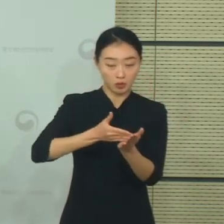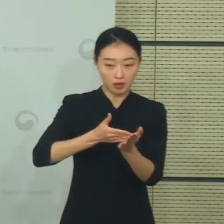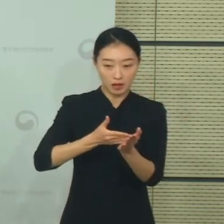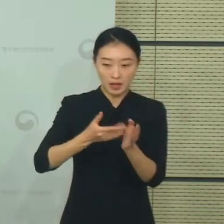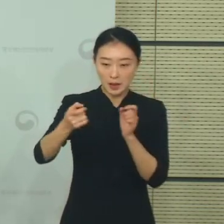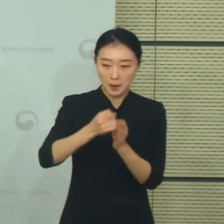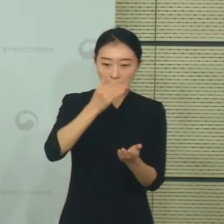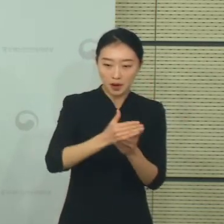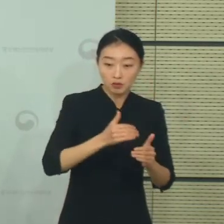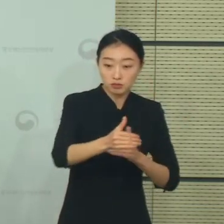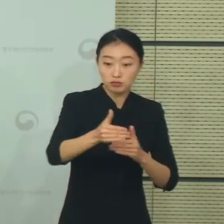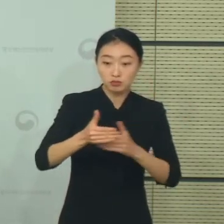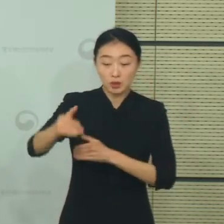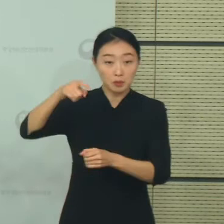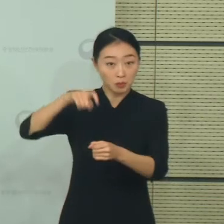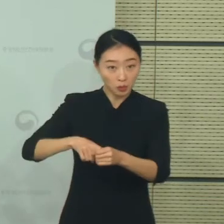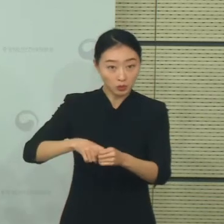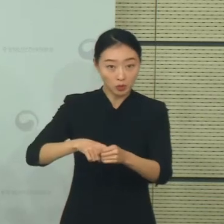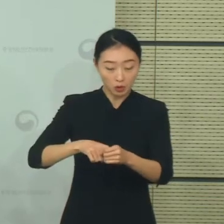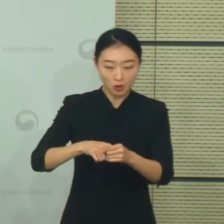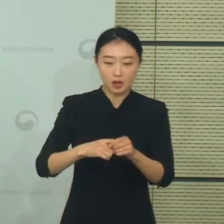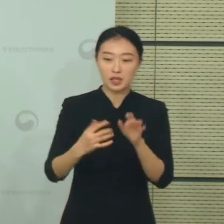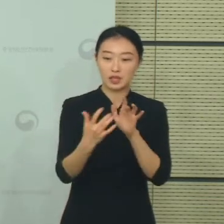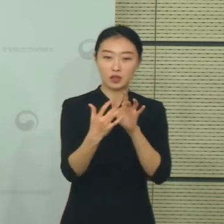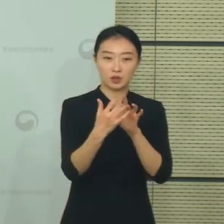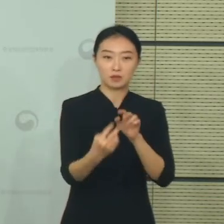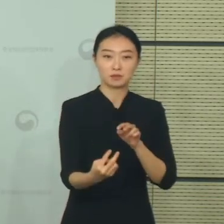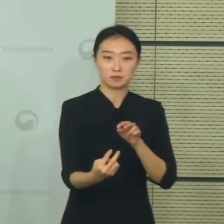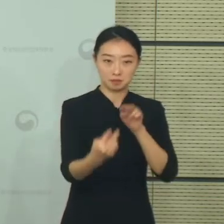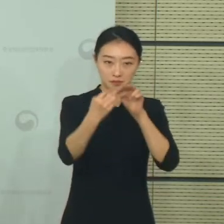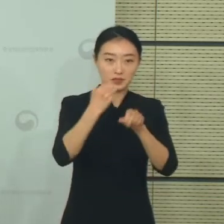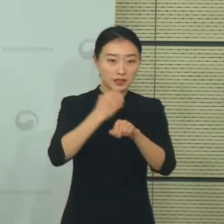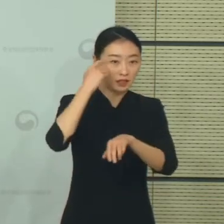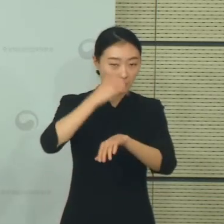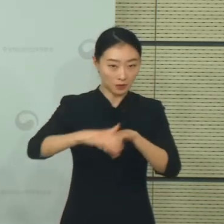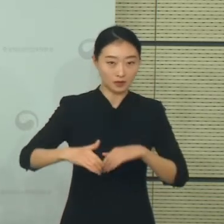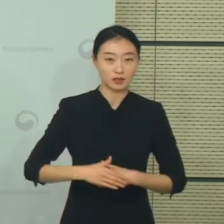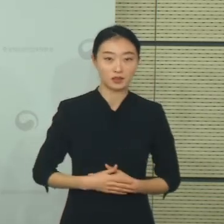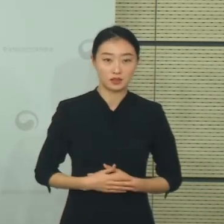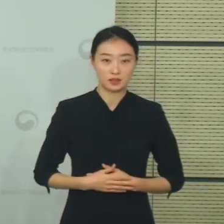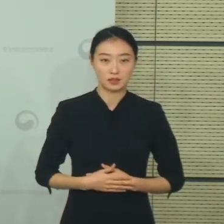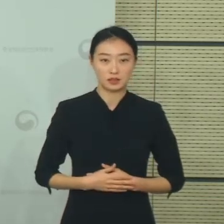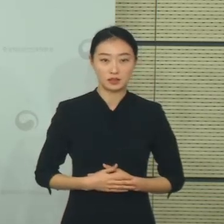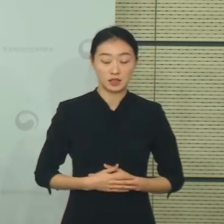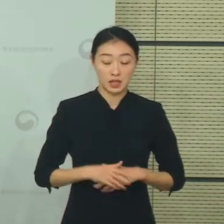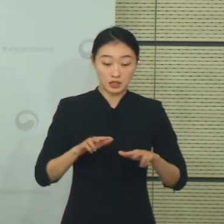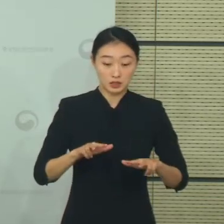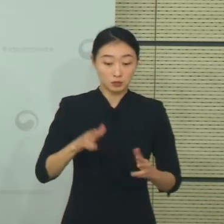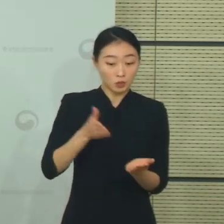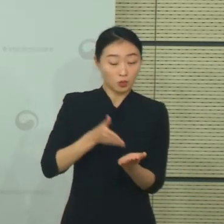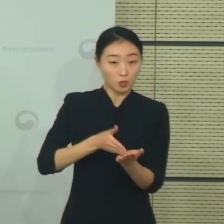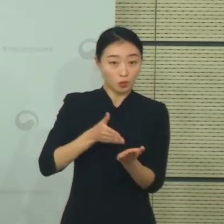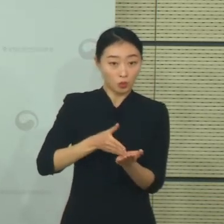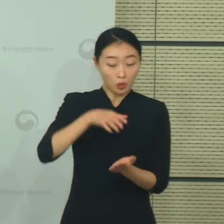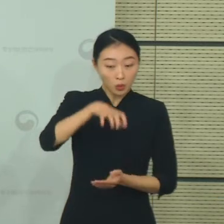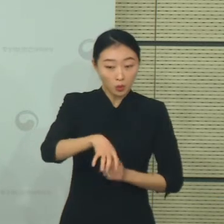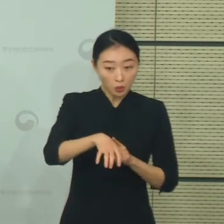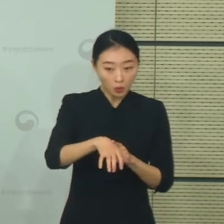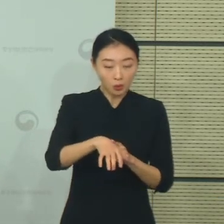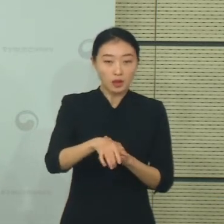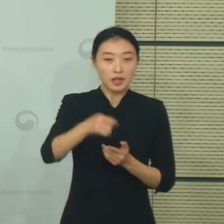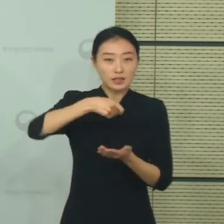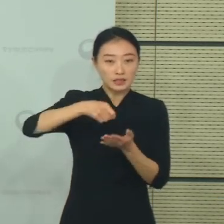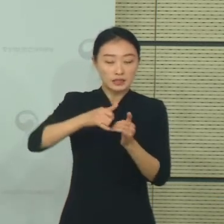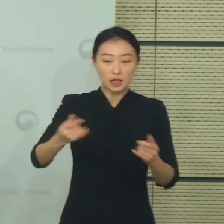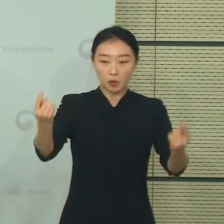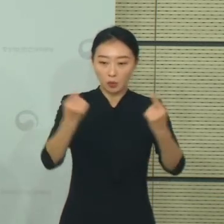일환으로 온라인을 이용한 비대면 방식으로 전환하였습니다. 지금 말씀드리고 있는 중대본 정례 브리핑도 비대면 온라인